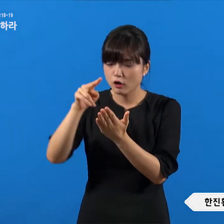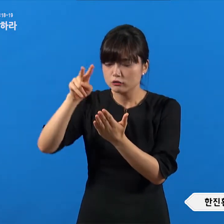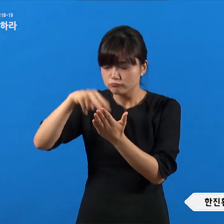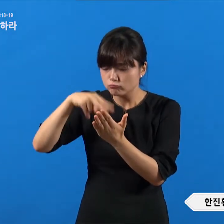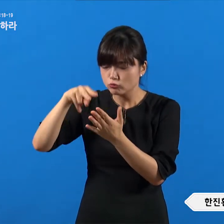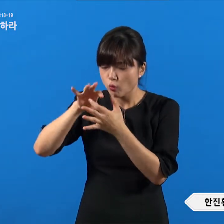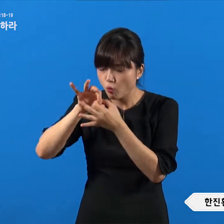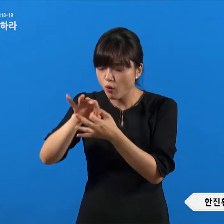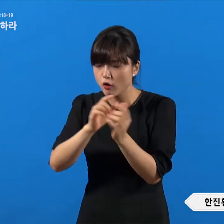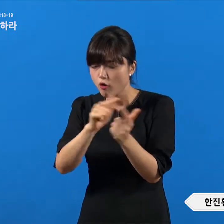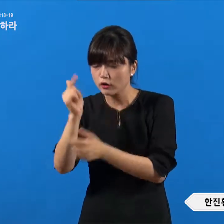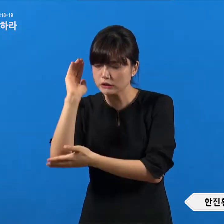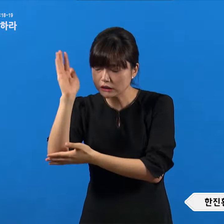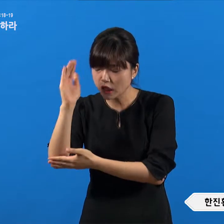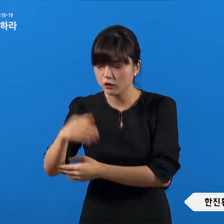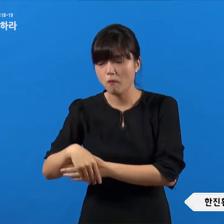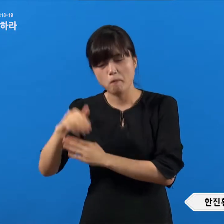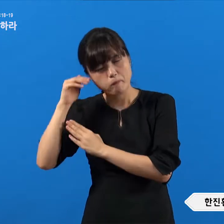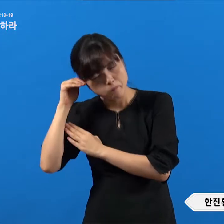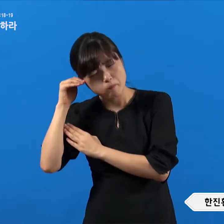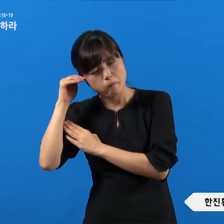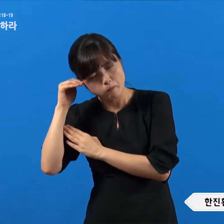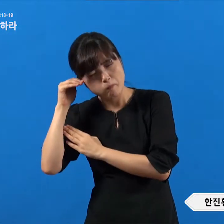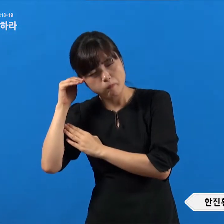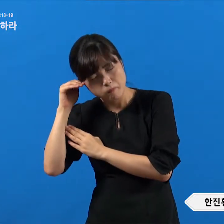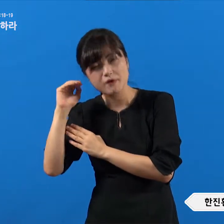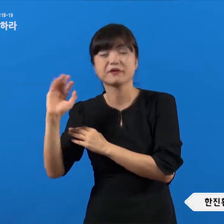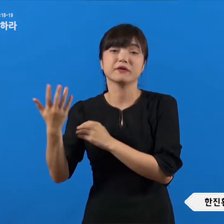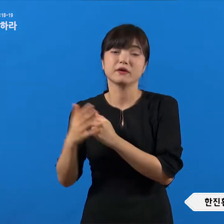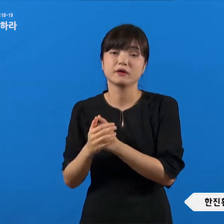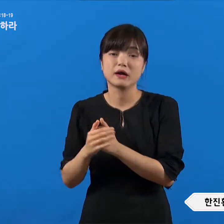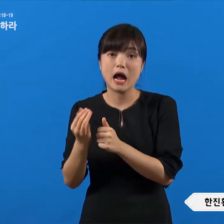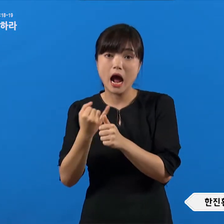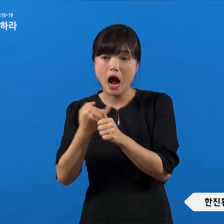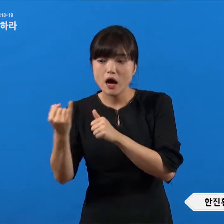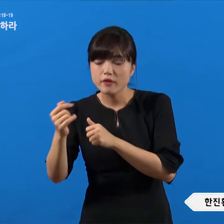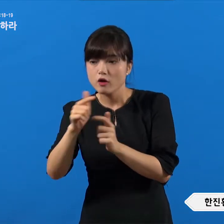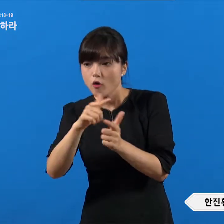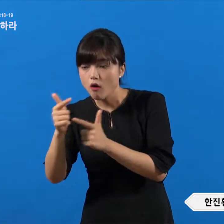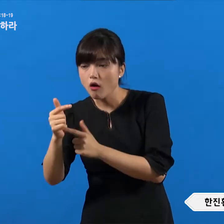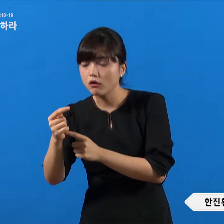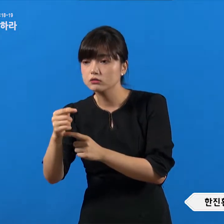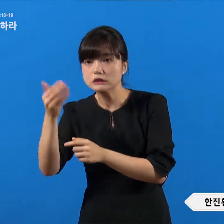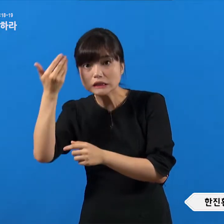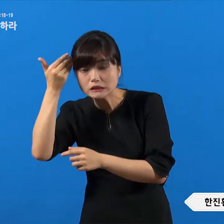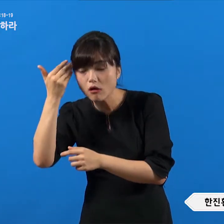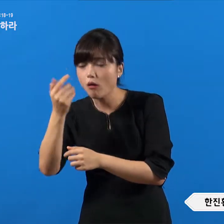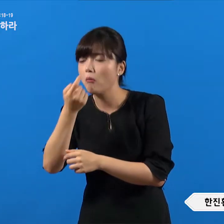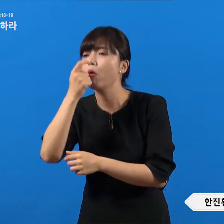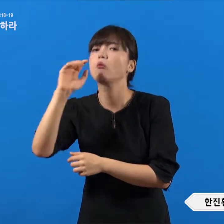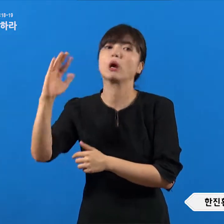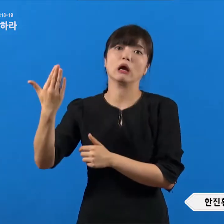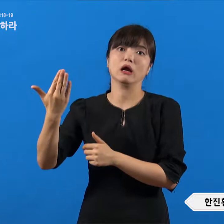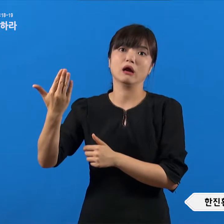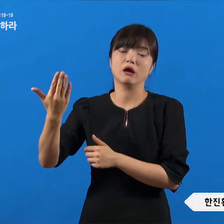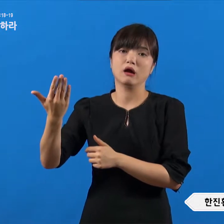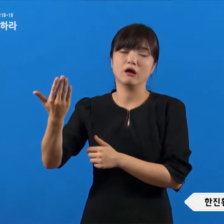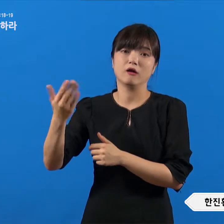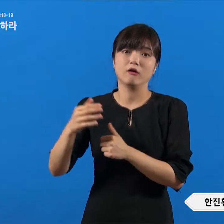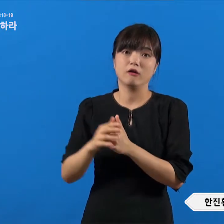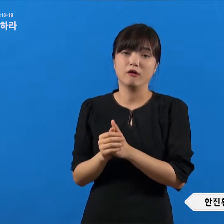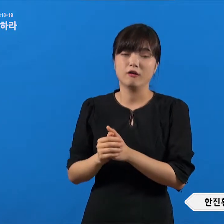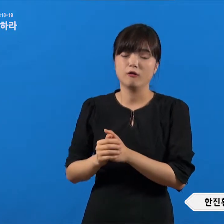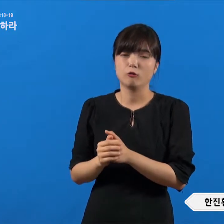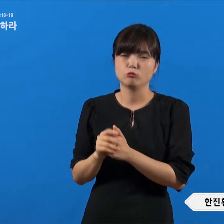통해서 깨달은 그런 얘기에 귀를 기울입니다. 그러면 아내의 통찰력에 배울 것이 많습니다.